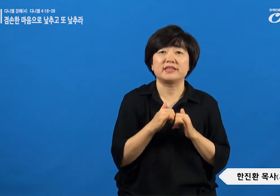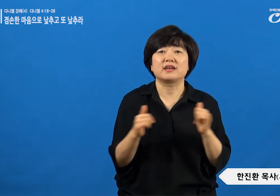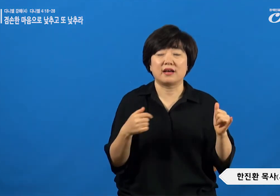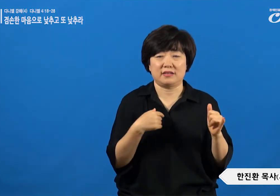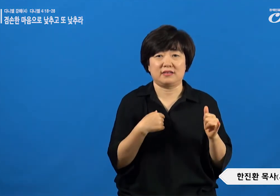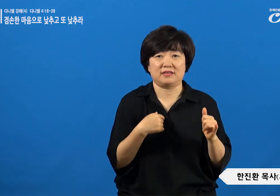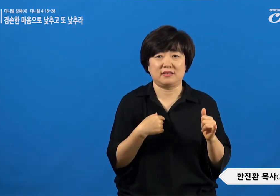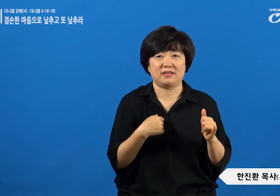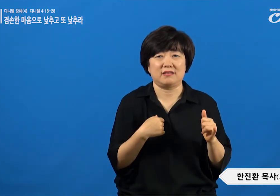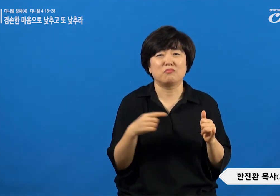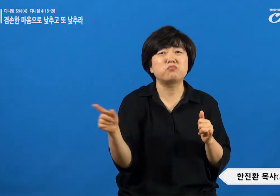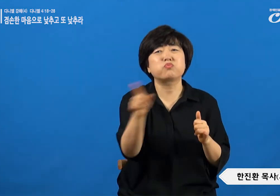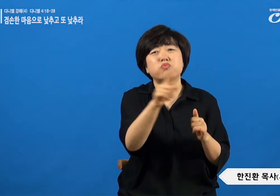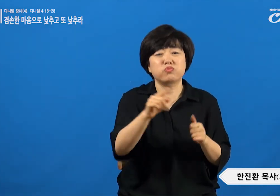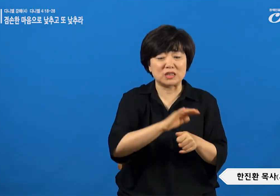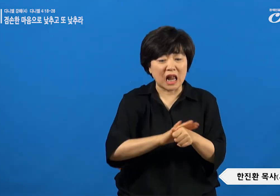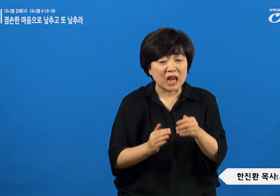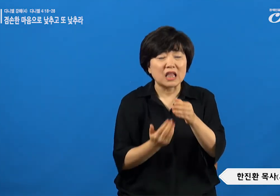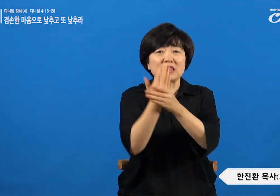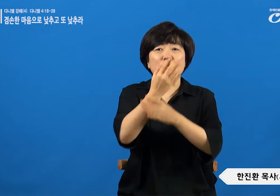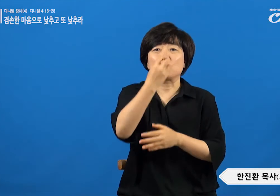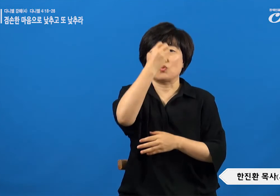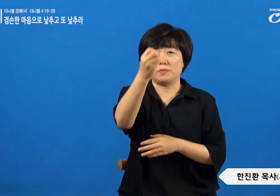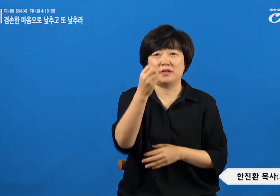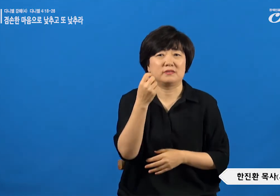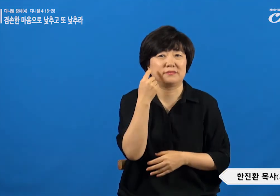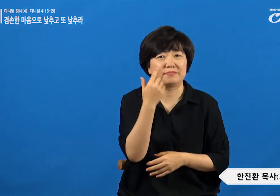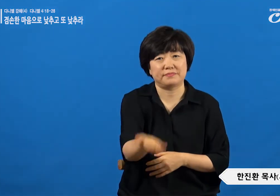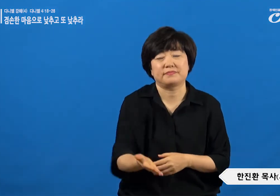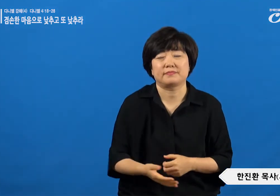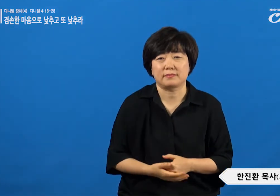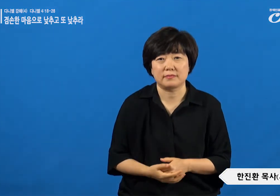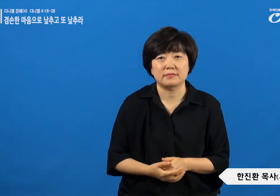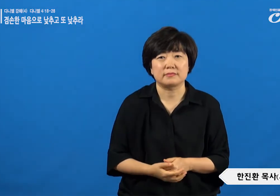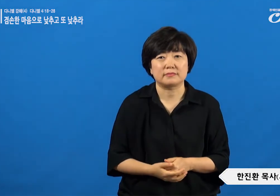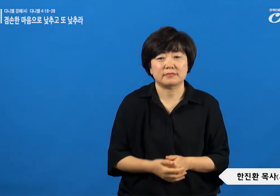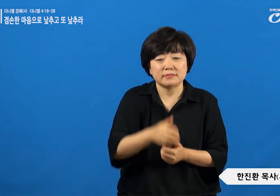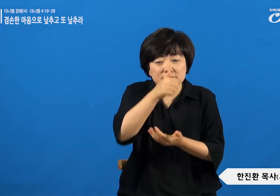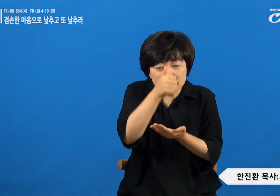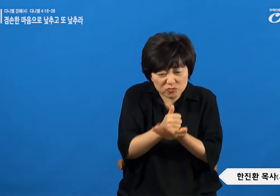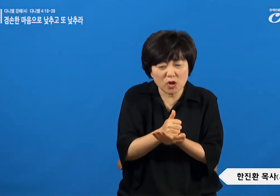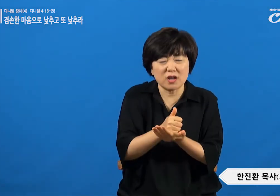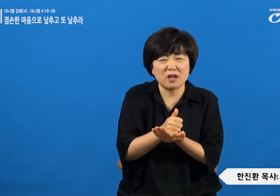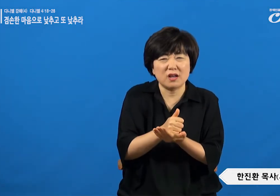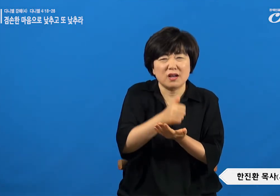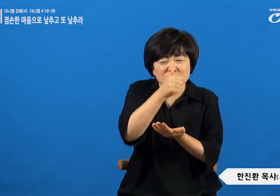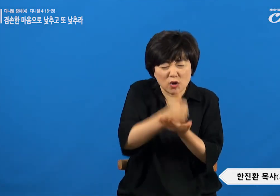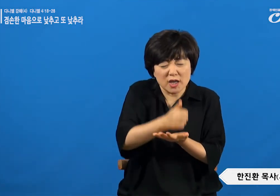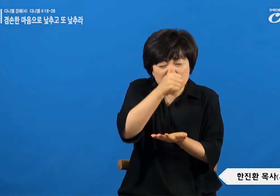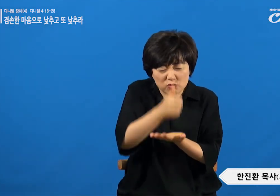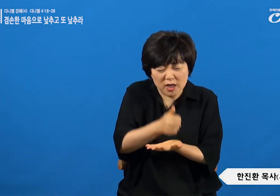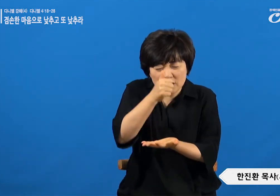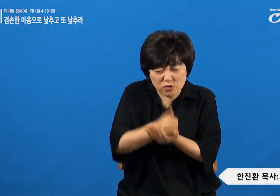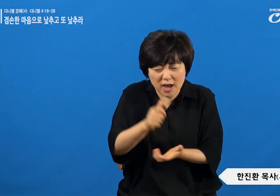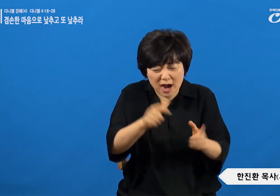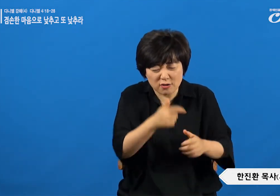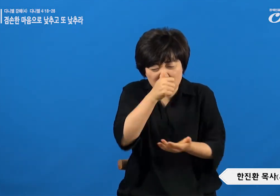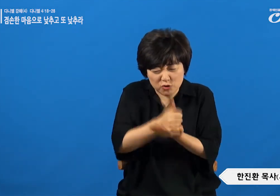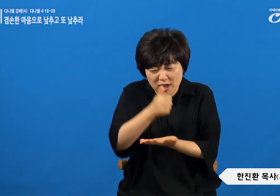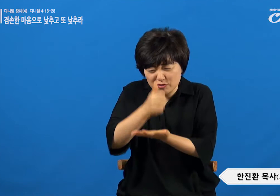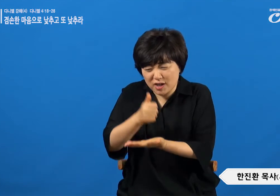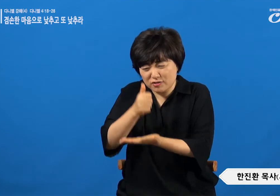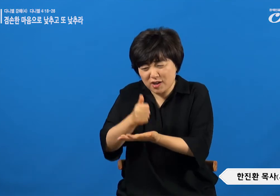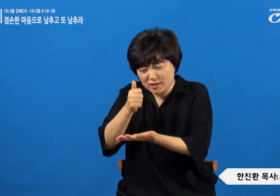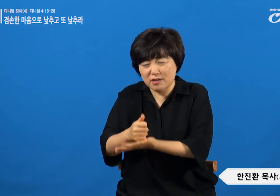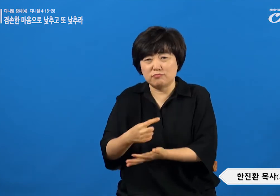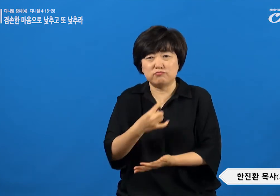연약한 것이 인간인데 뭐가 잘났다고 교만할 것입니까? 죄를 지어도 하루에 수십 번은 더 짓는 것이